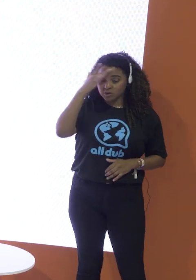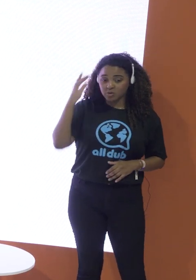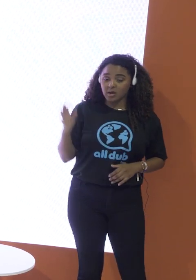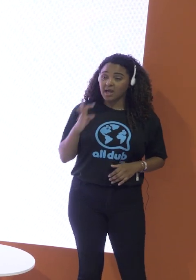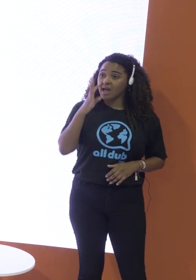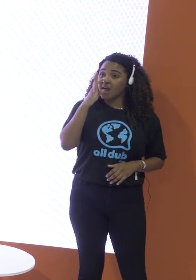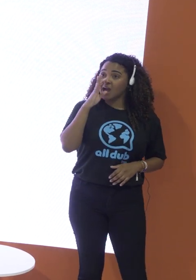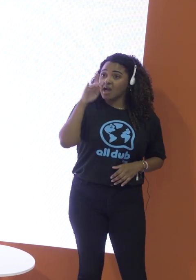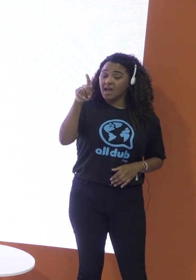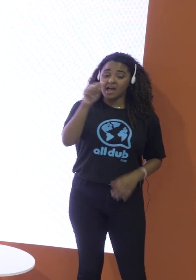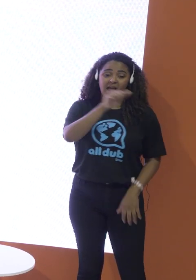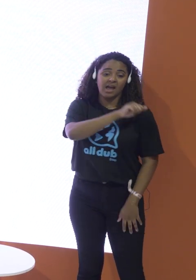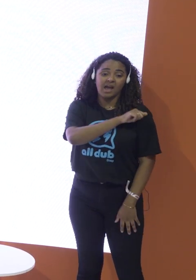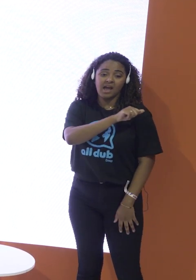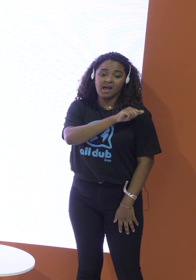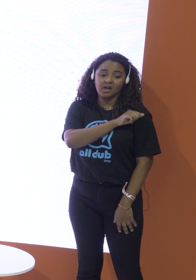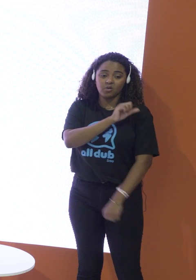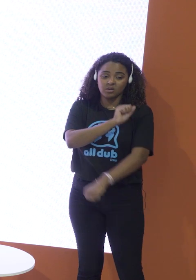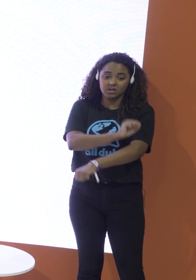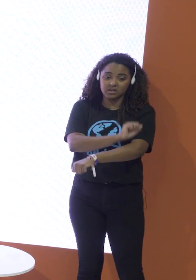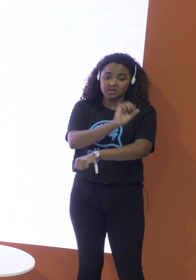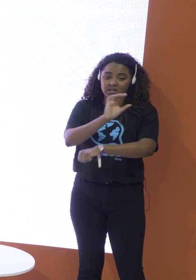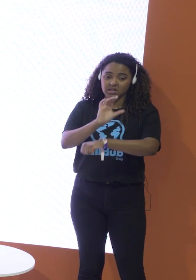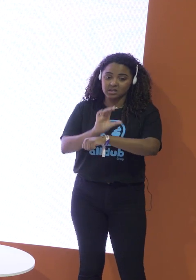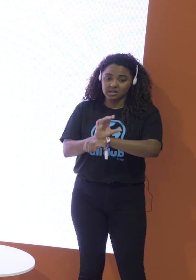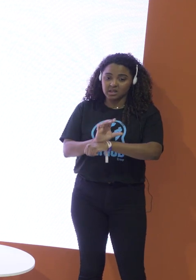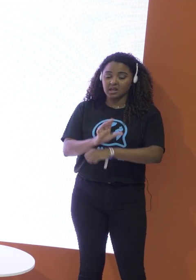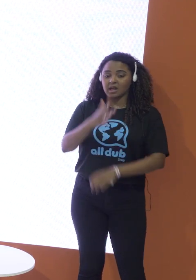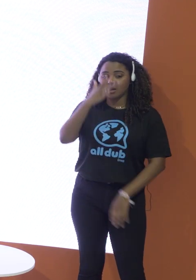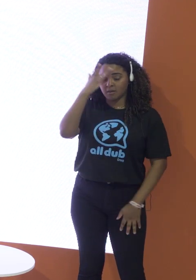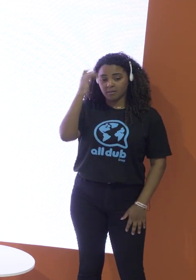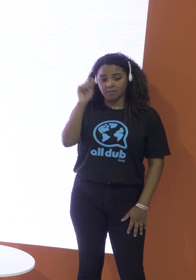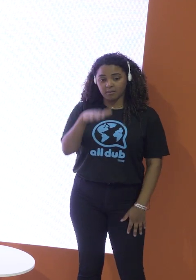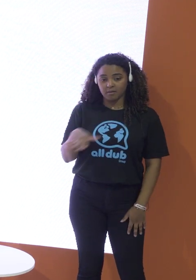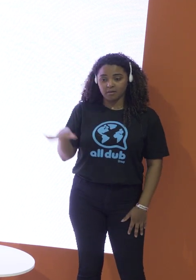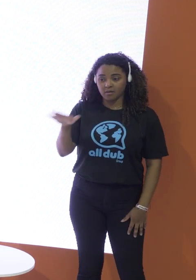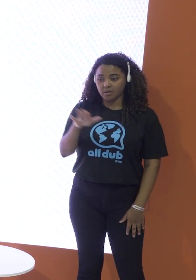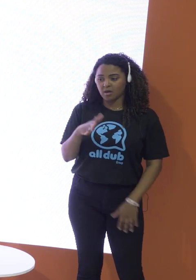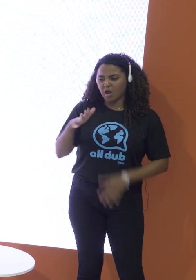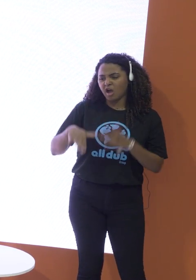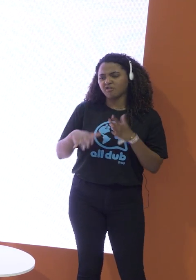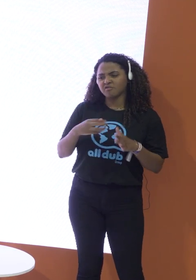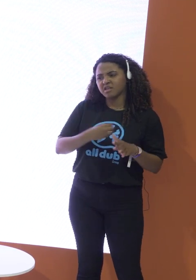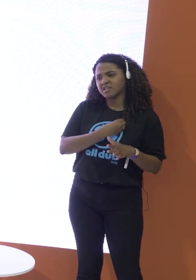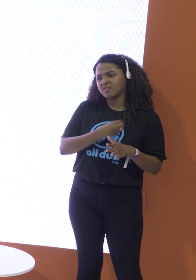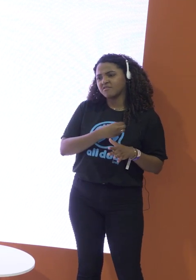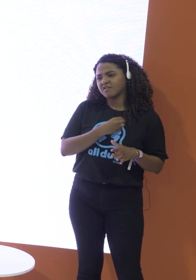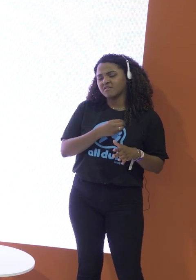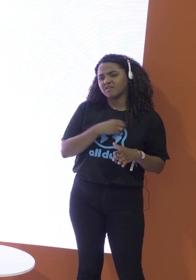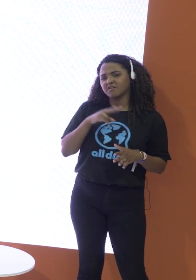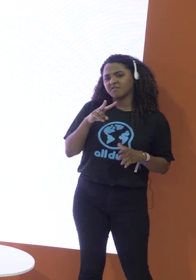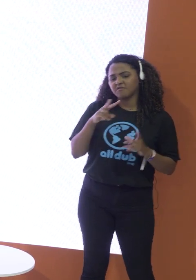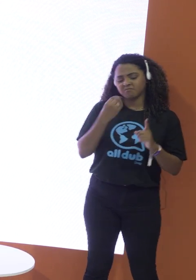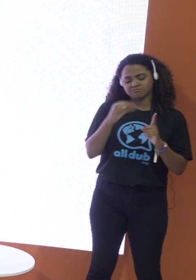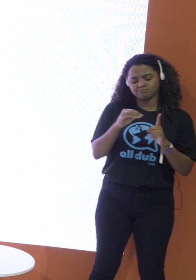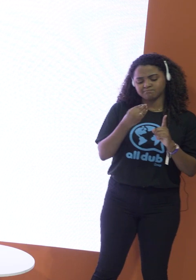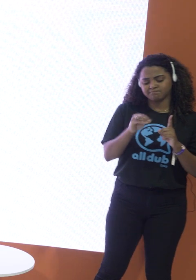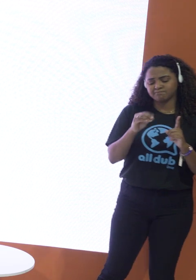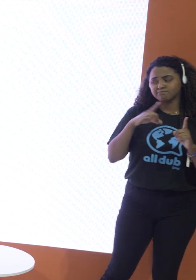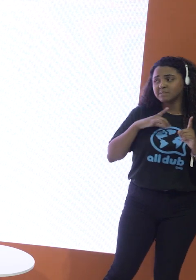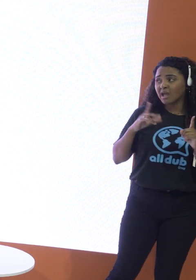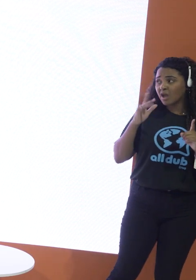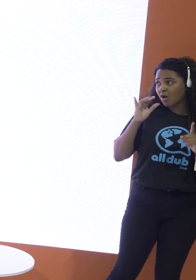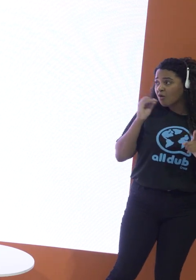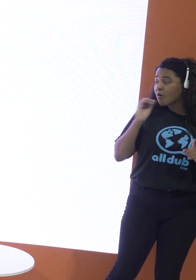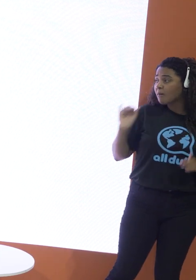Aos nossos alunos do Senac, ao pessoal que está em situação de vulnerabilidade, das oportunidades que a